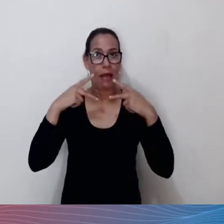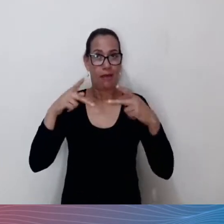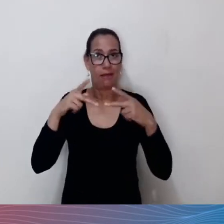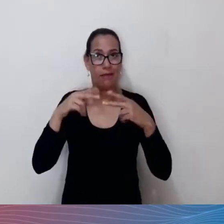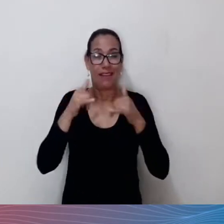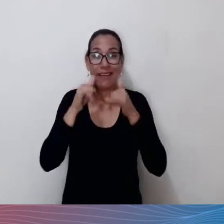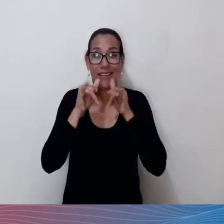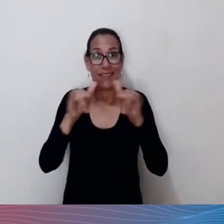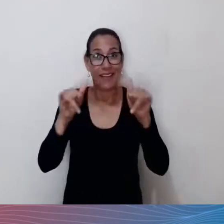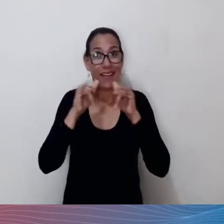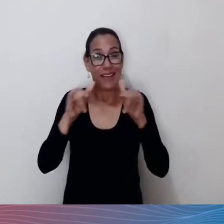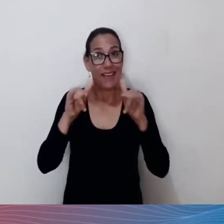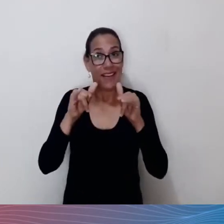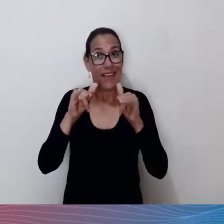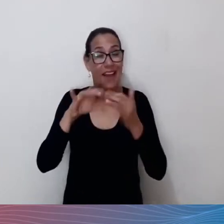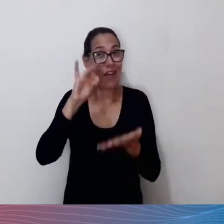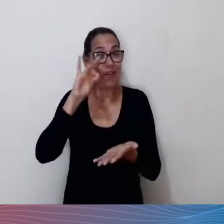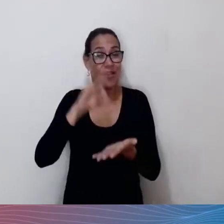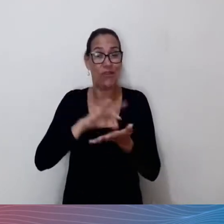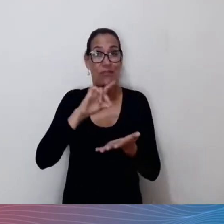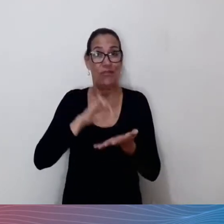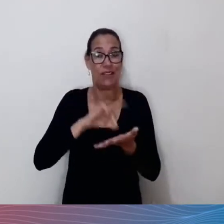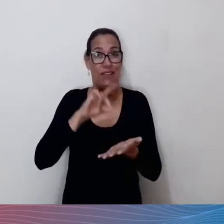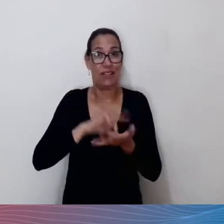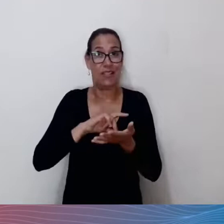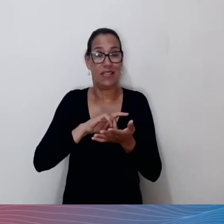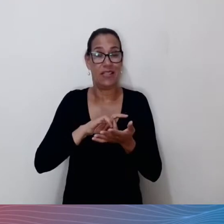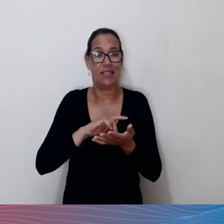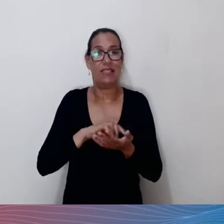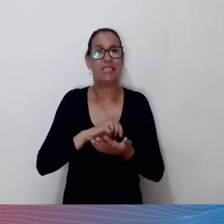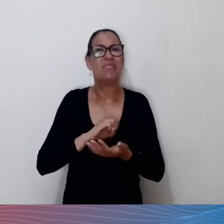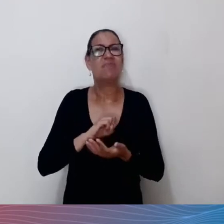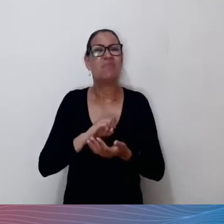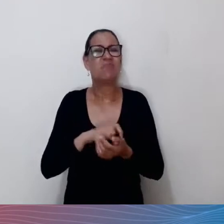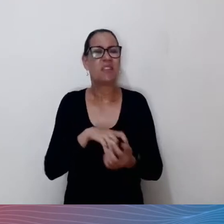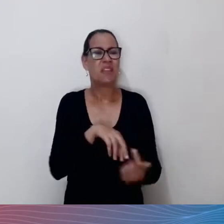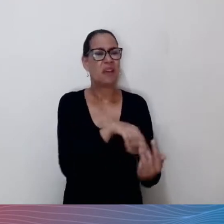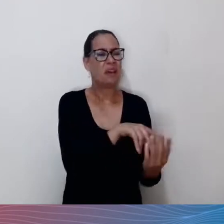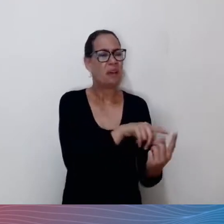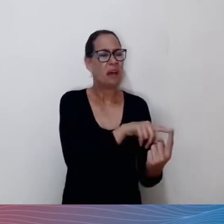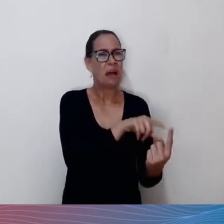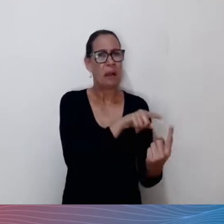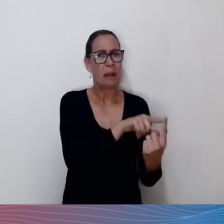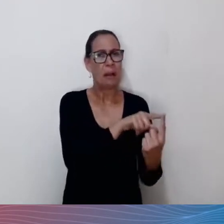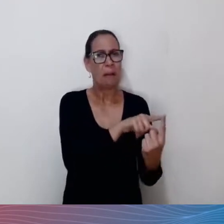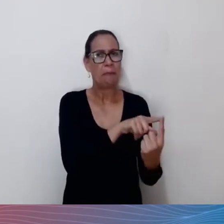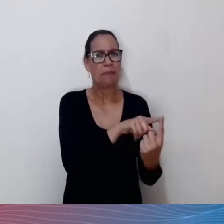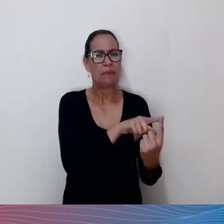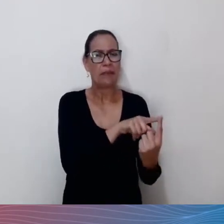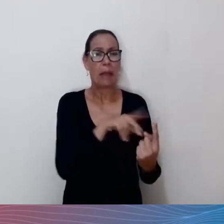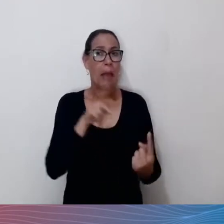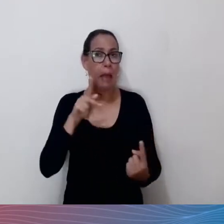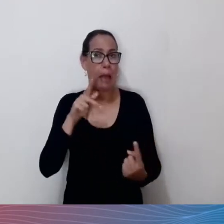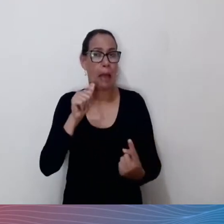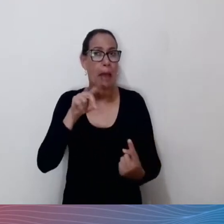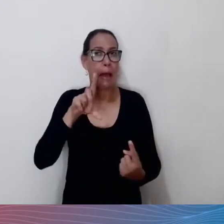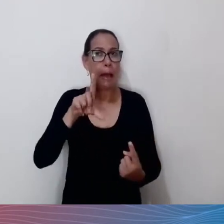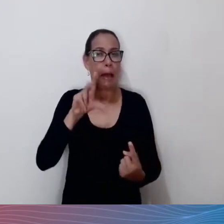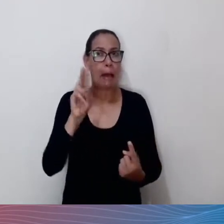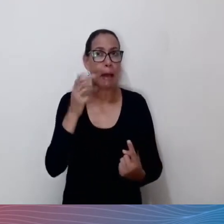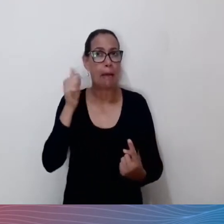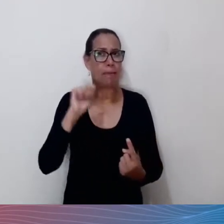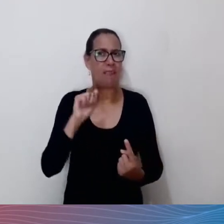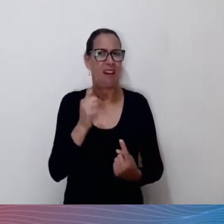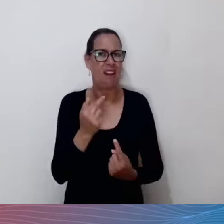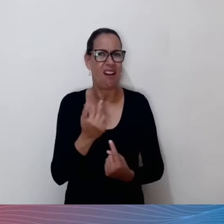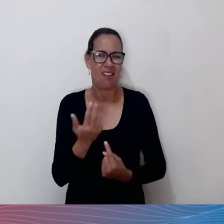Que tem a palha com o trigo, diz o Senhor. Então, irmão, o Senhor usa um canal como o apóstolo Paulo.